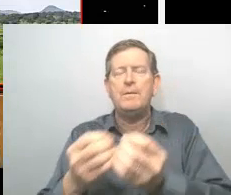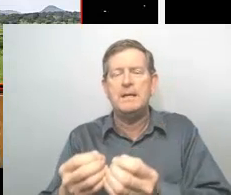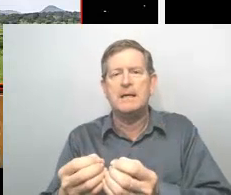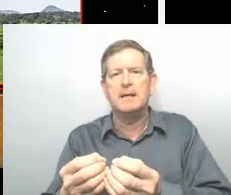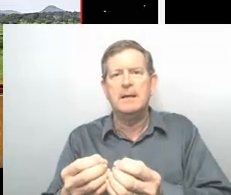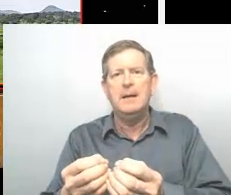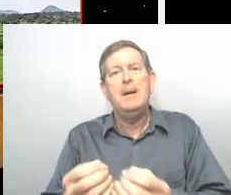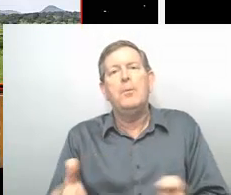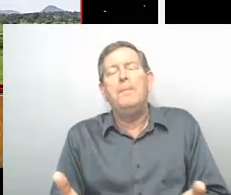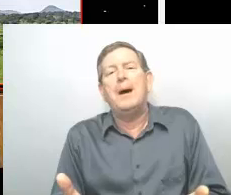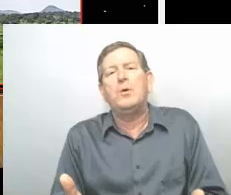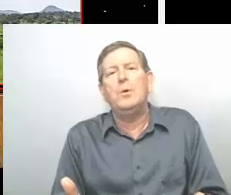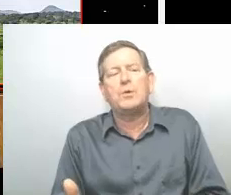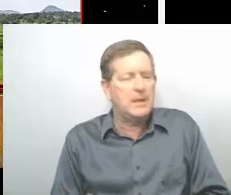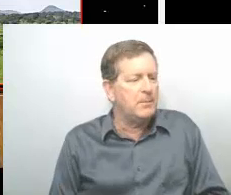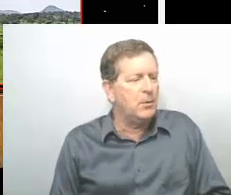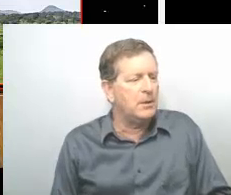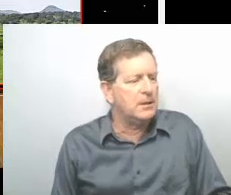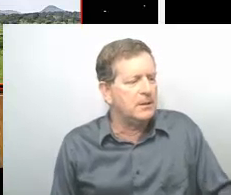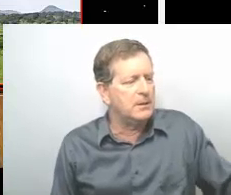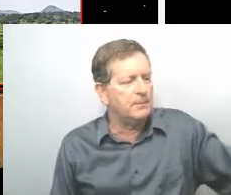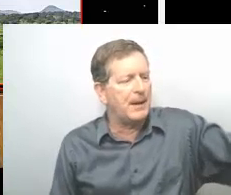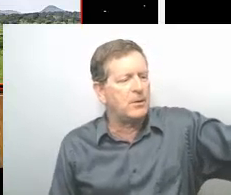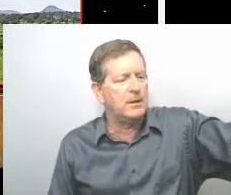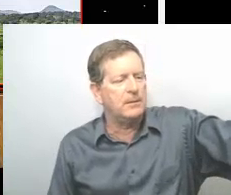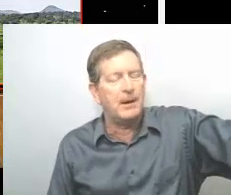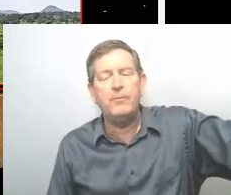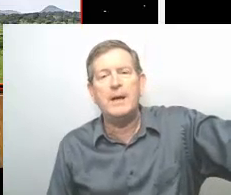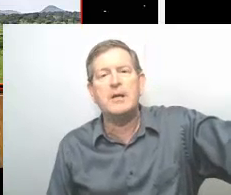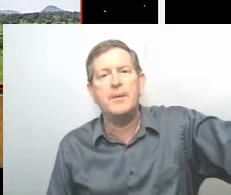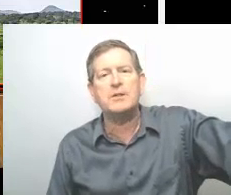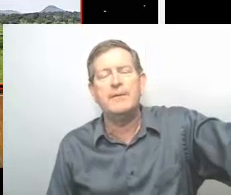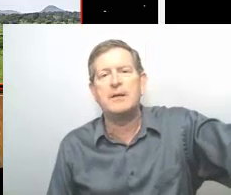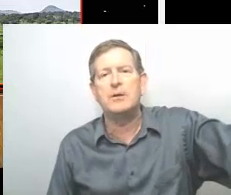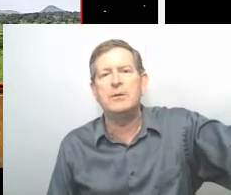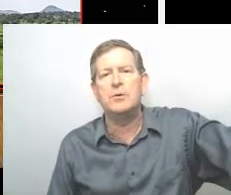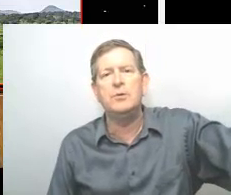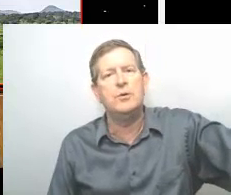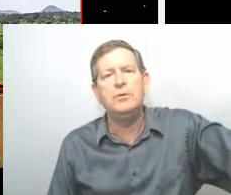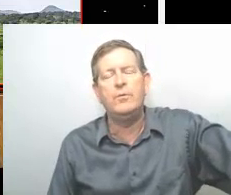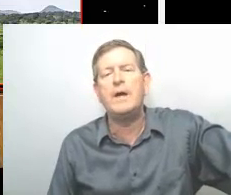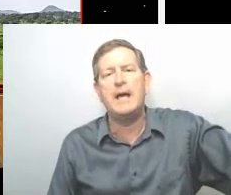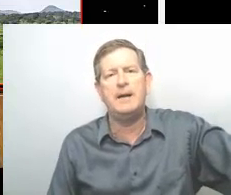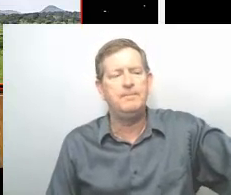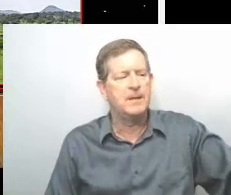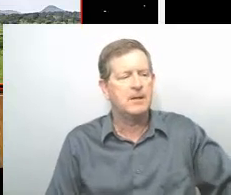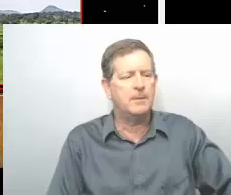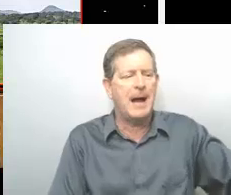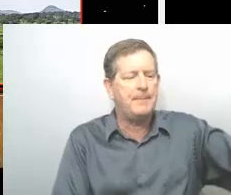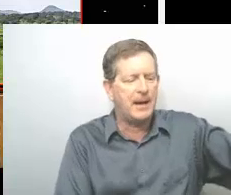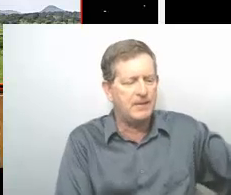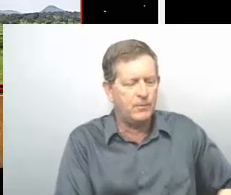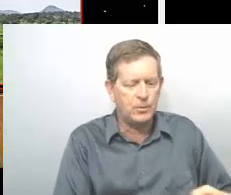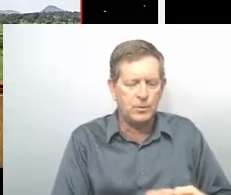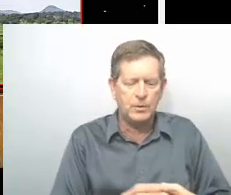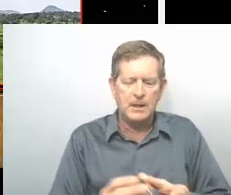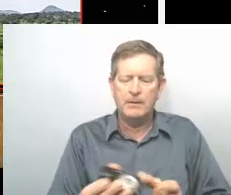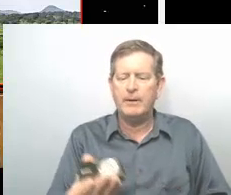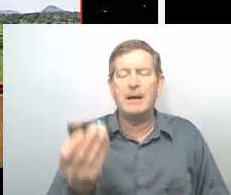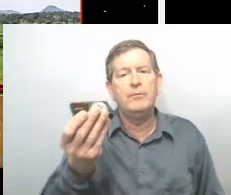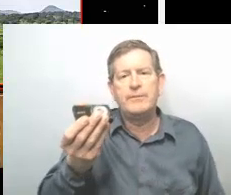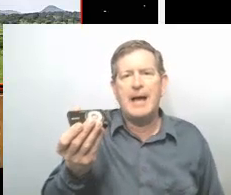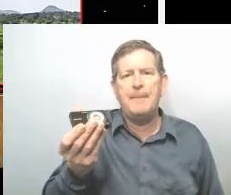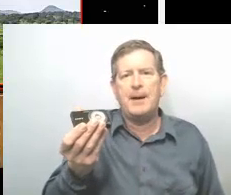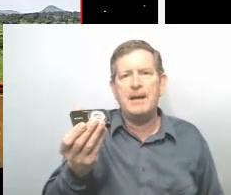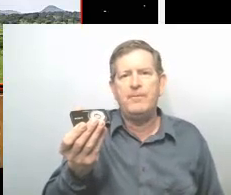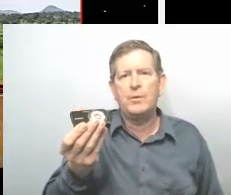ou féminin. Bon, par contre, les mots, parfois, ils commencent avec une voyelle, comme appareil photo.